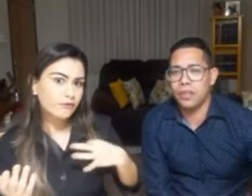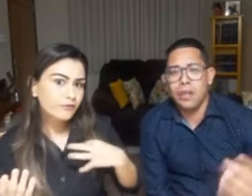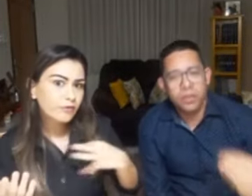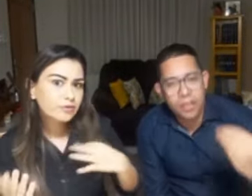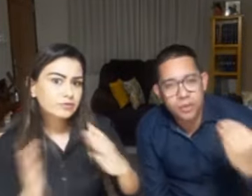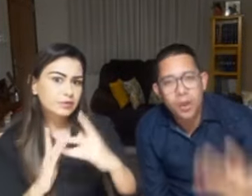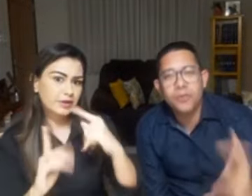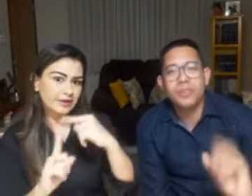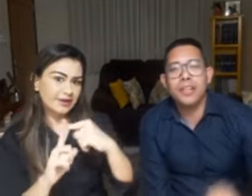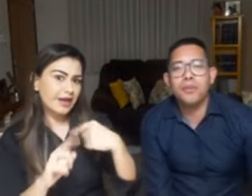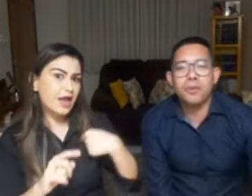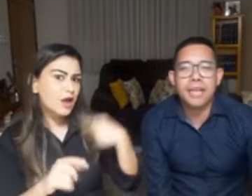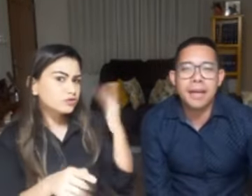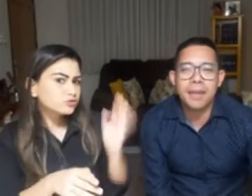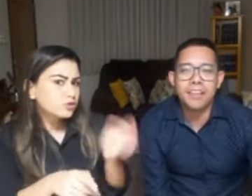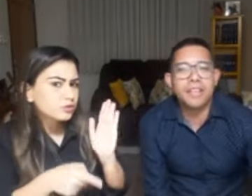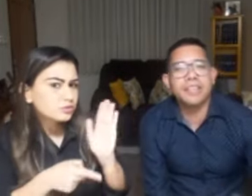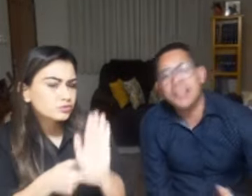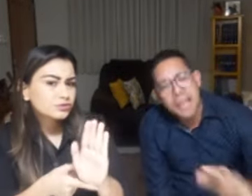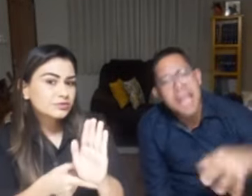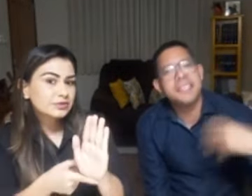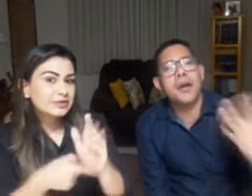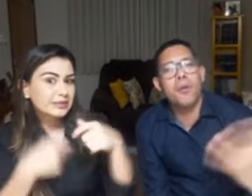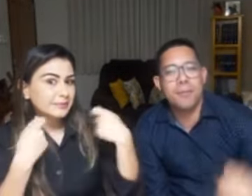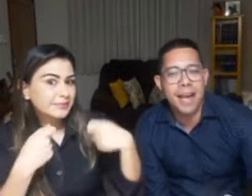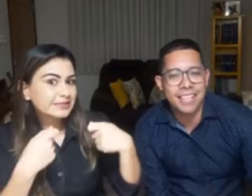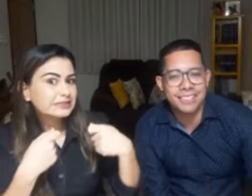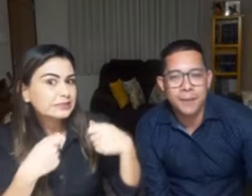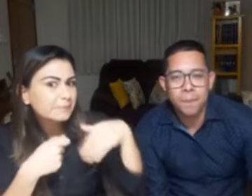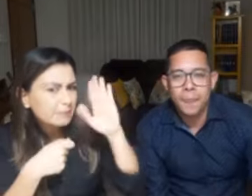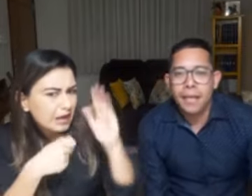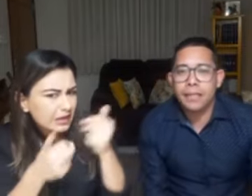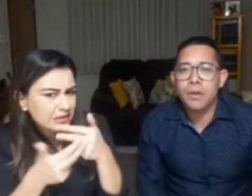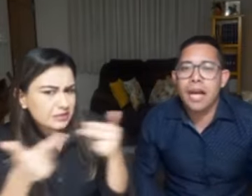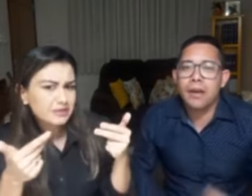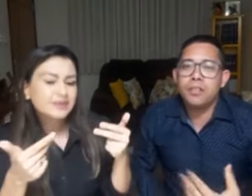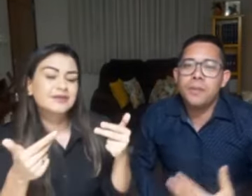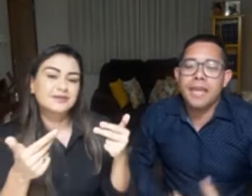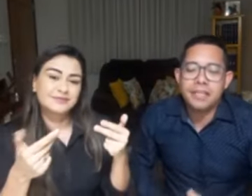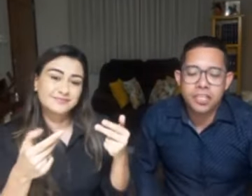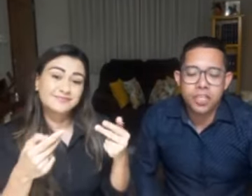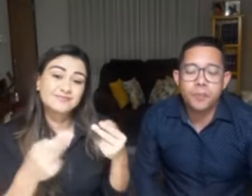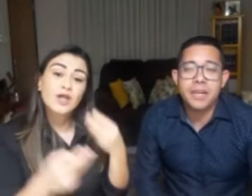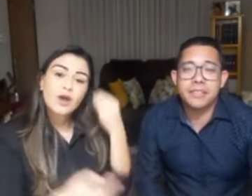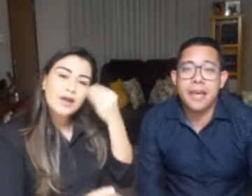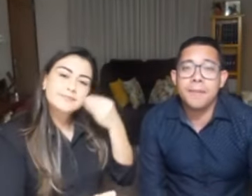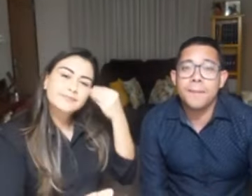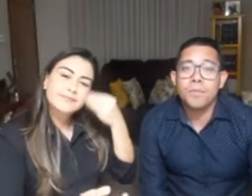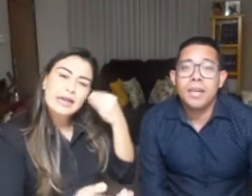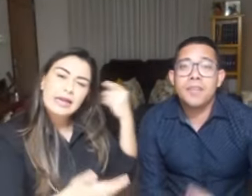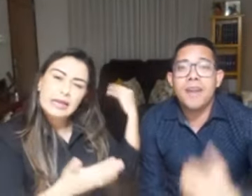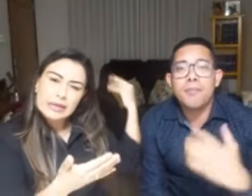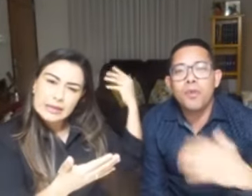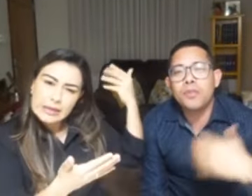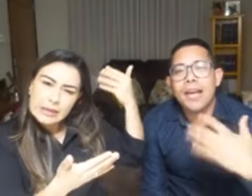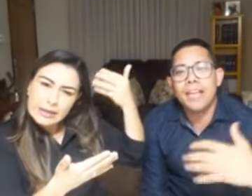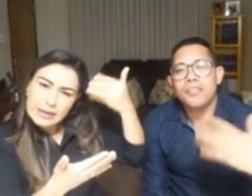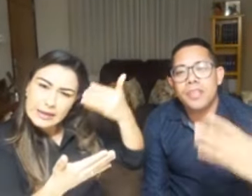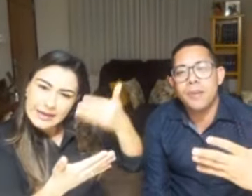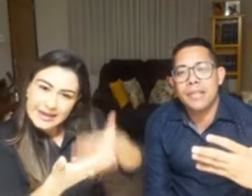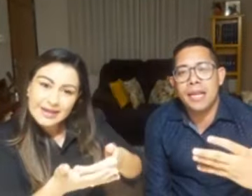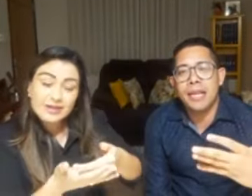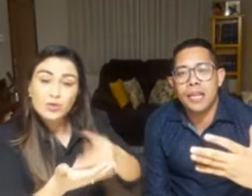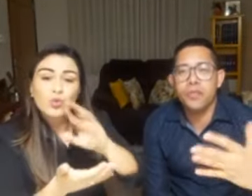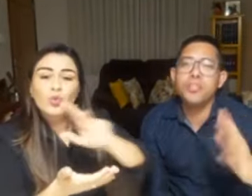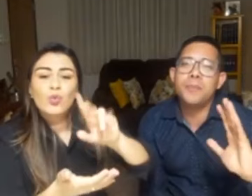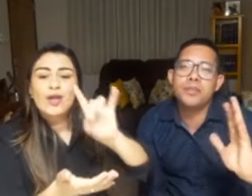igreja. Eu já estou ajudando voluntariamente. Aí tem que ter esse algo a mais. Então a nossa experiência a gente percebe que vai muito além de